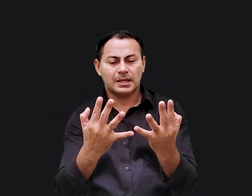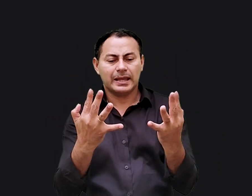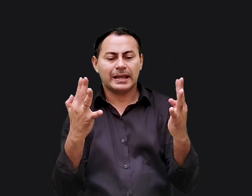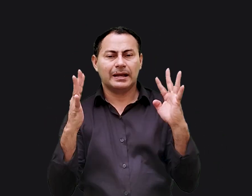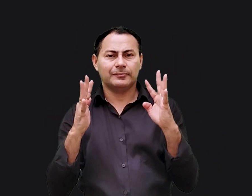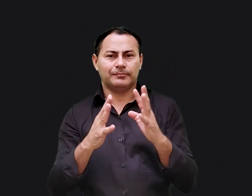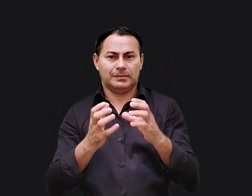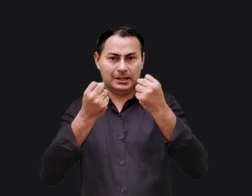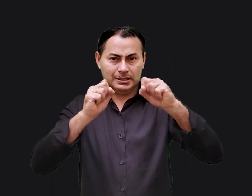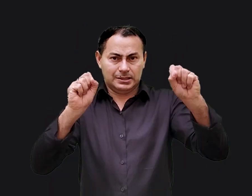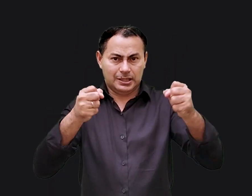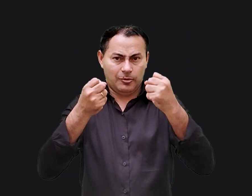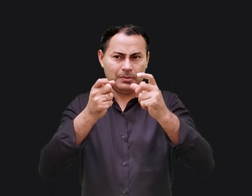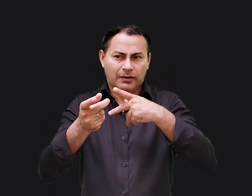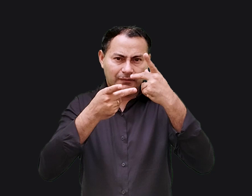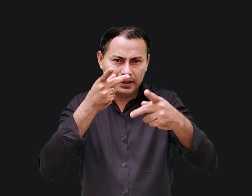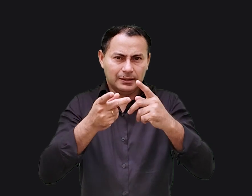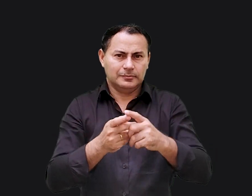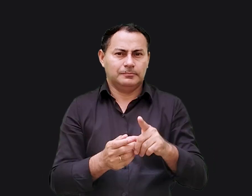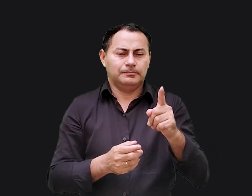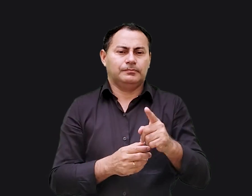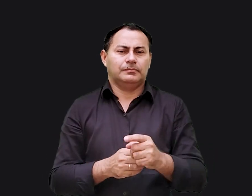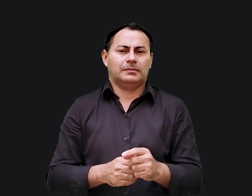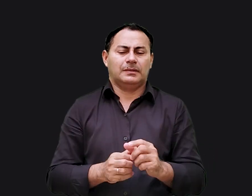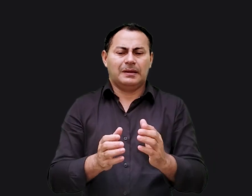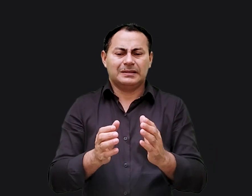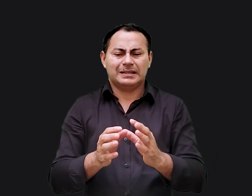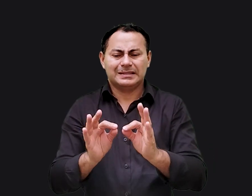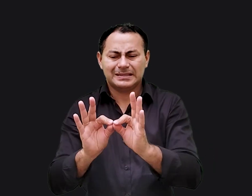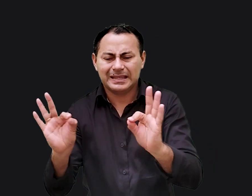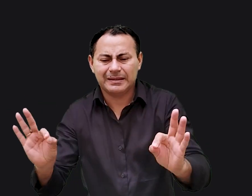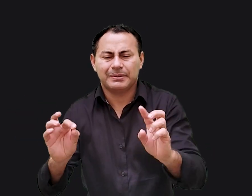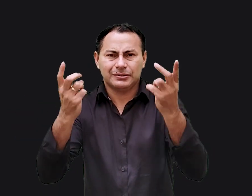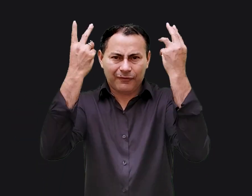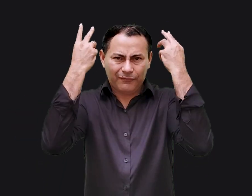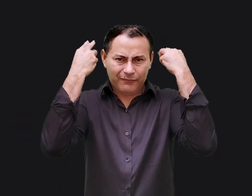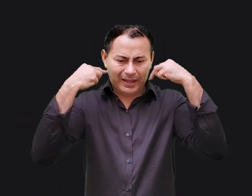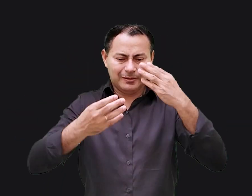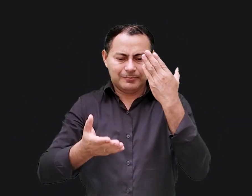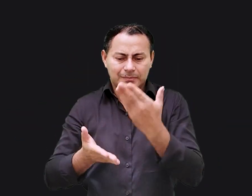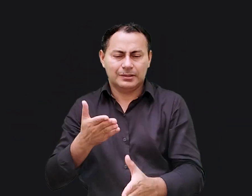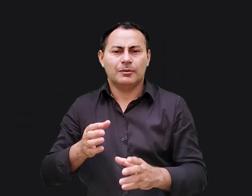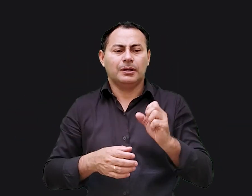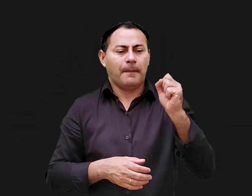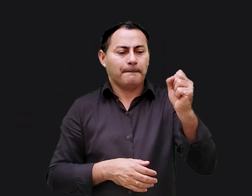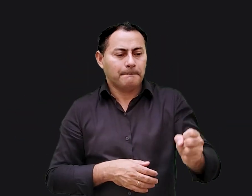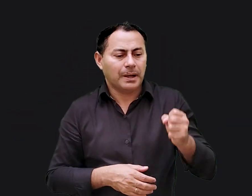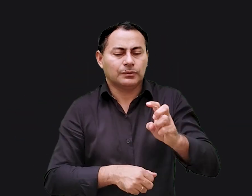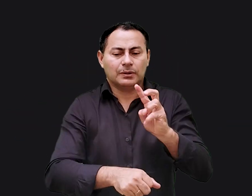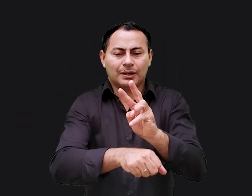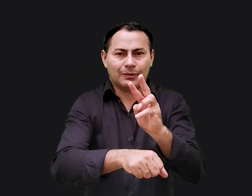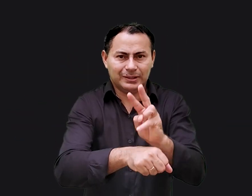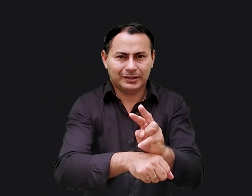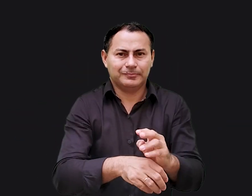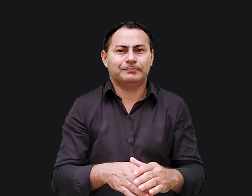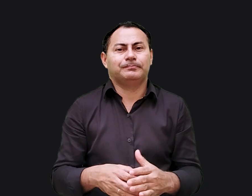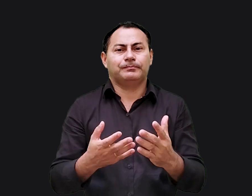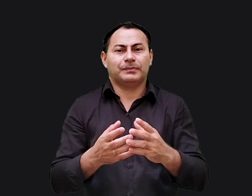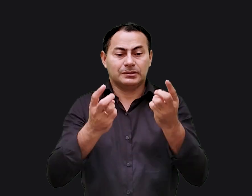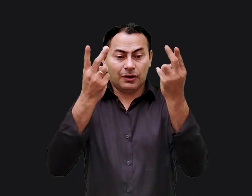cerca. Nesse salmo, o salmista fala para essas pobres ovelhas perdidas sobre o pastor que cuida delas.